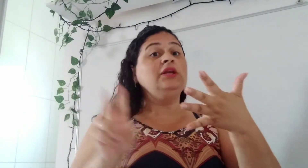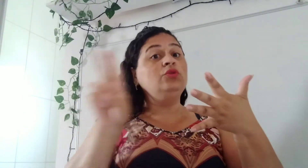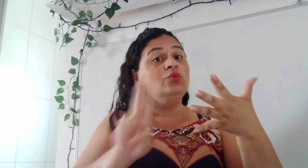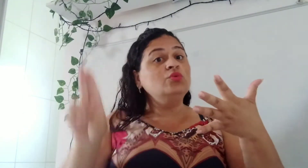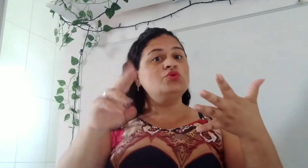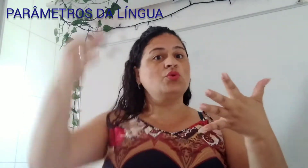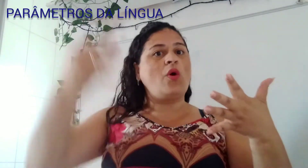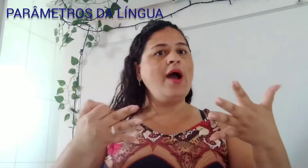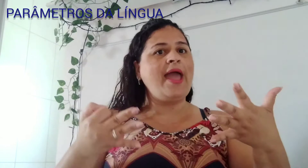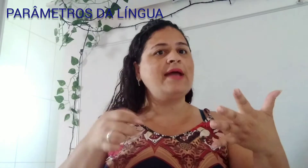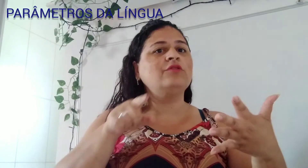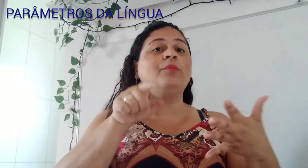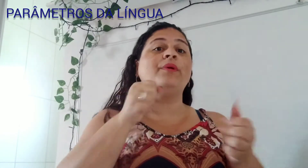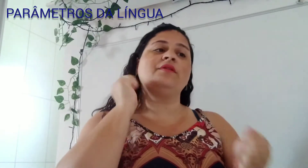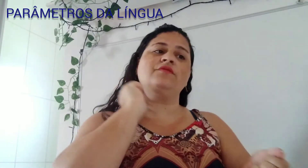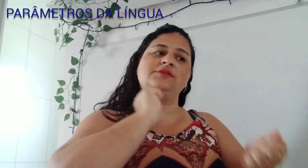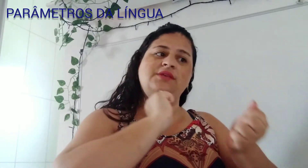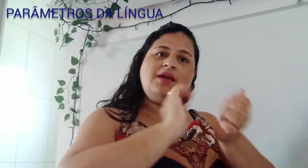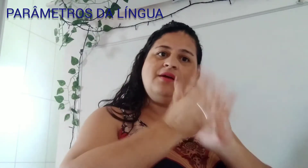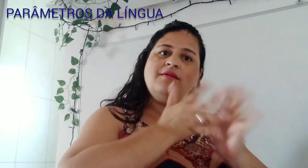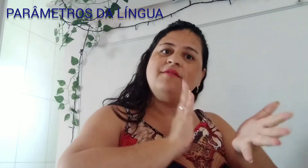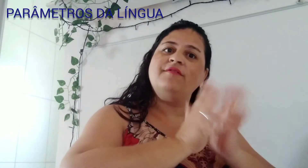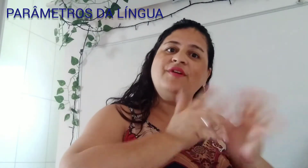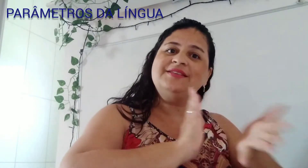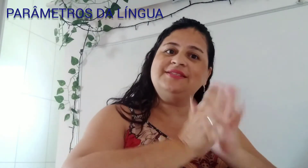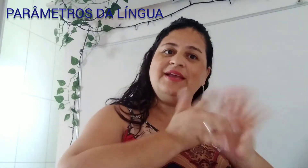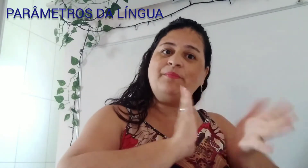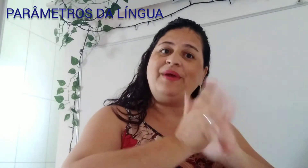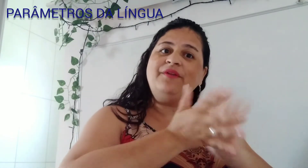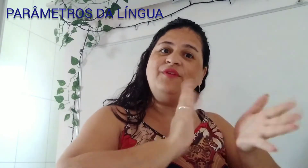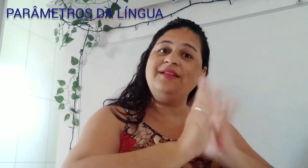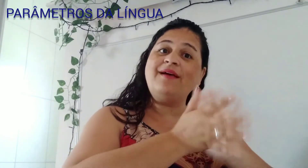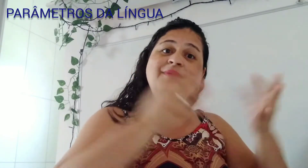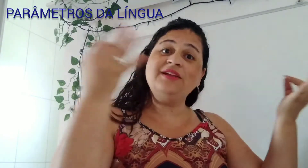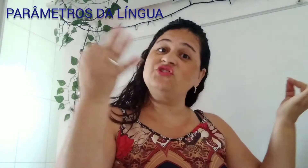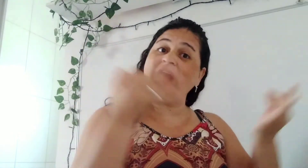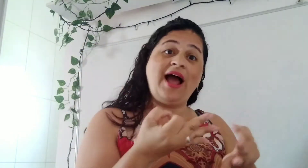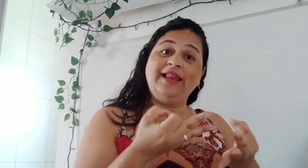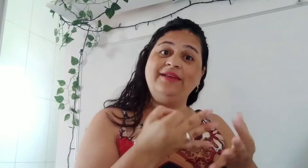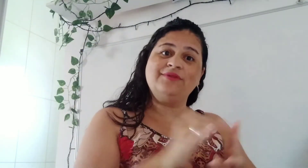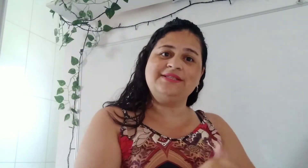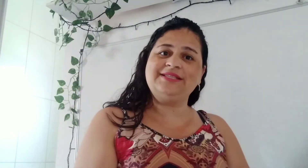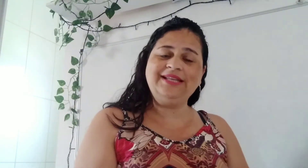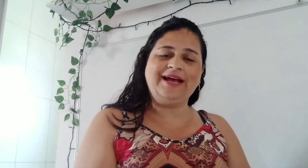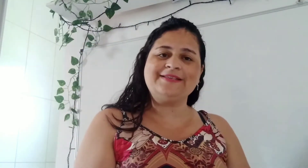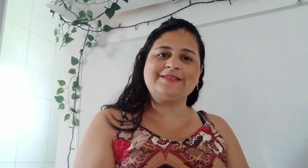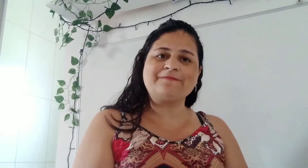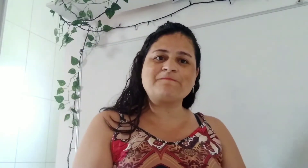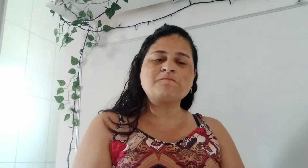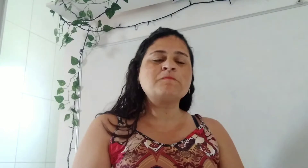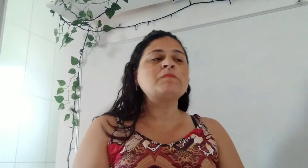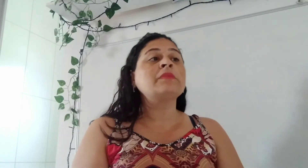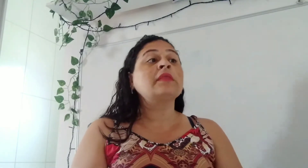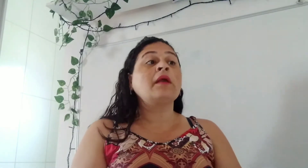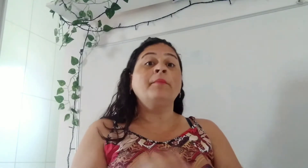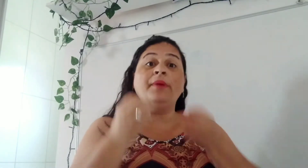do uso correto para você fazer perfeitamente a língua de sinais.